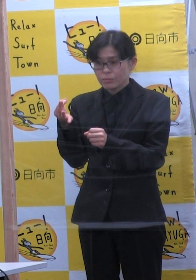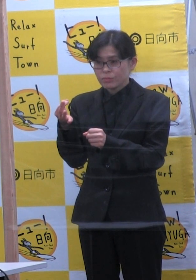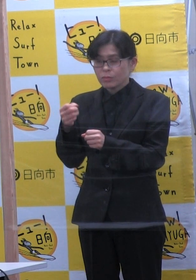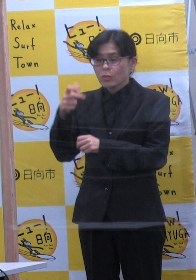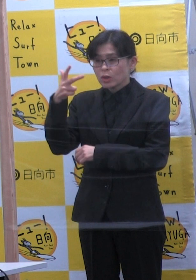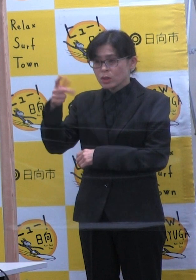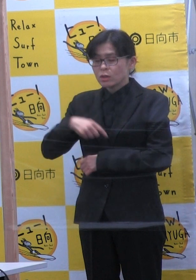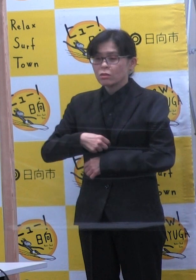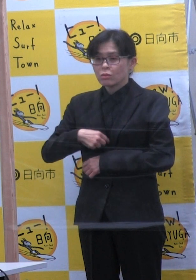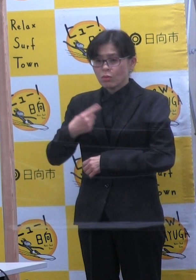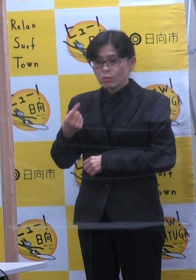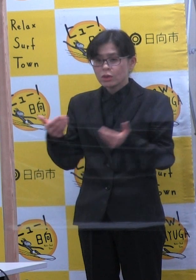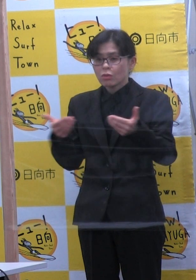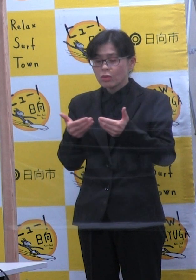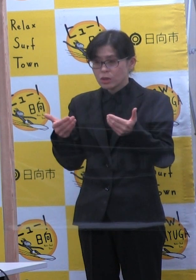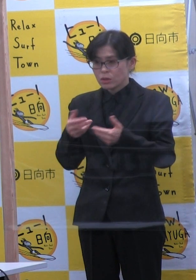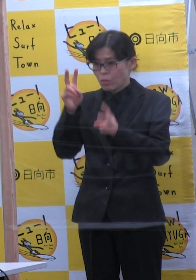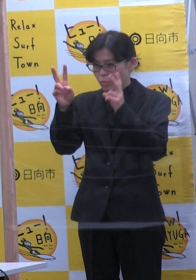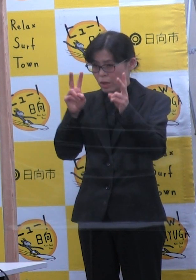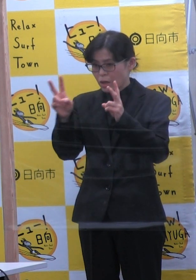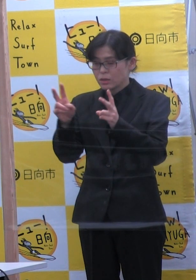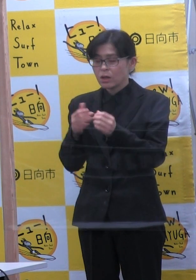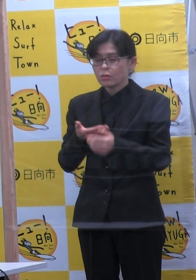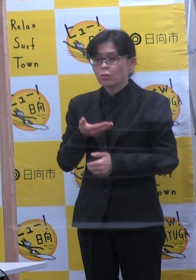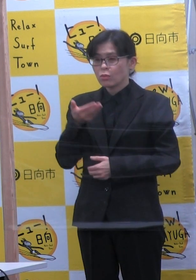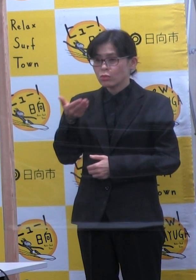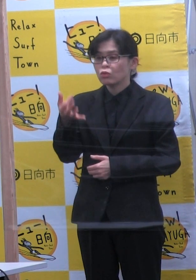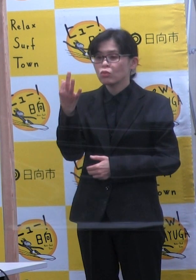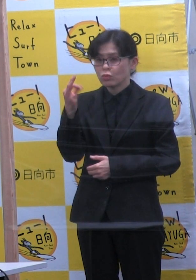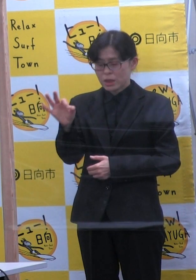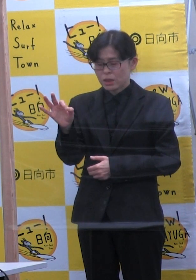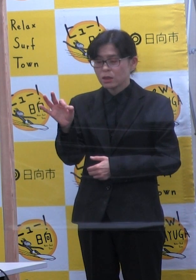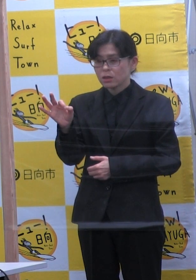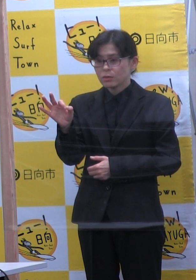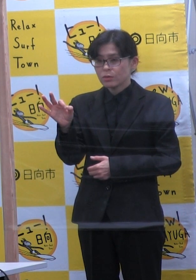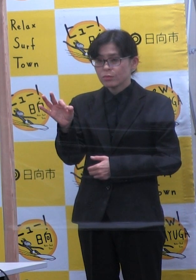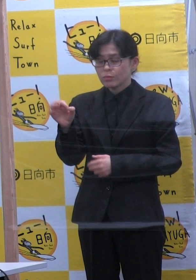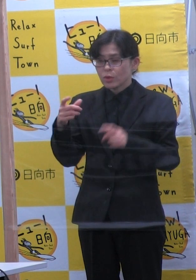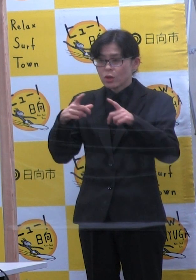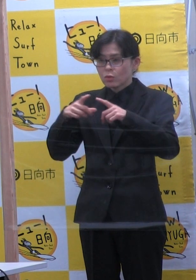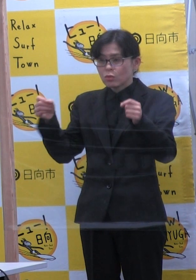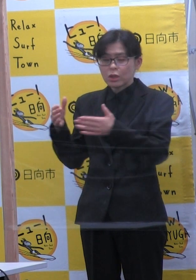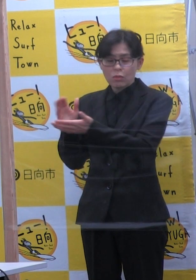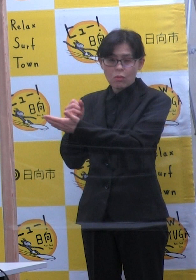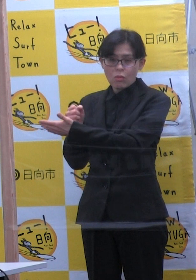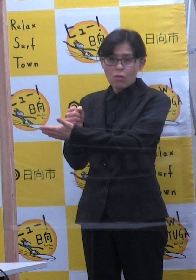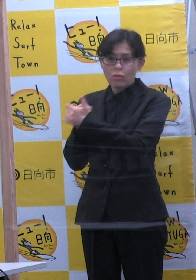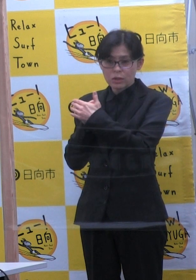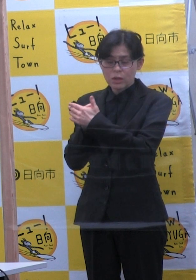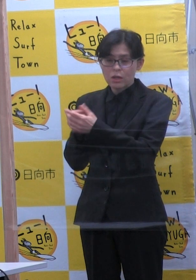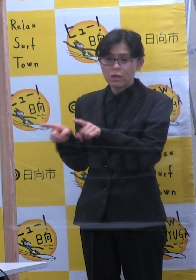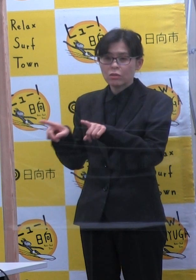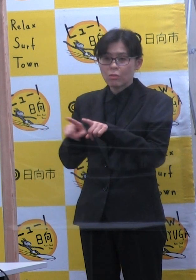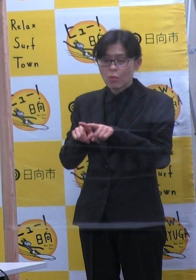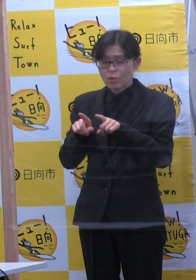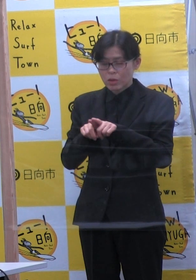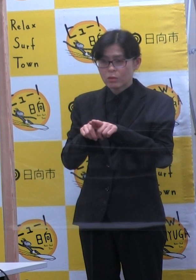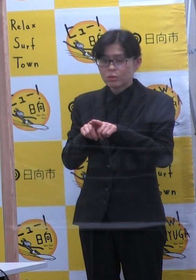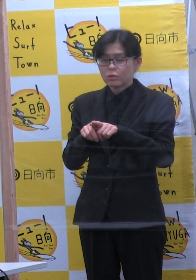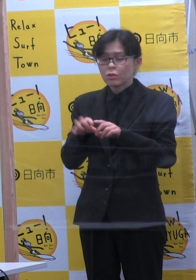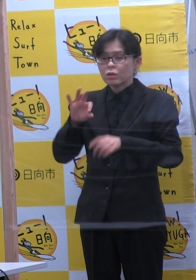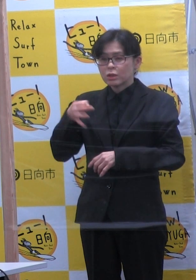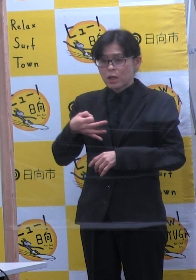市独自の事業者等への給付金や国の補正に伴う非課税世帯等